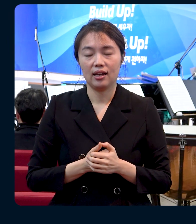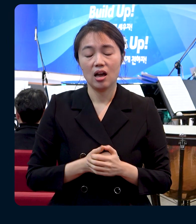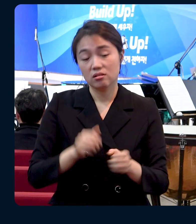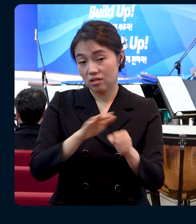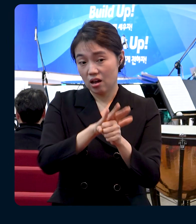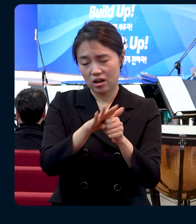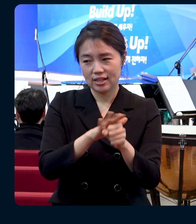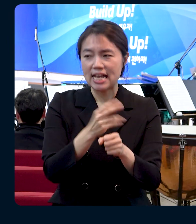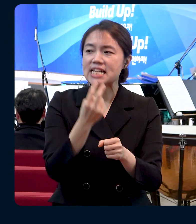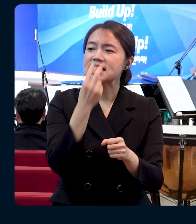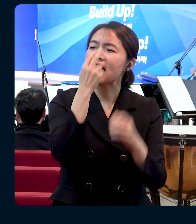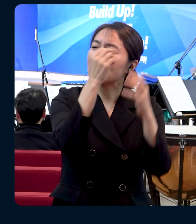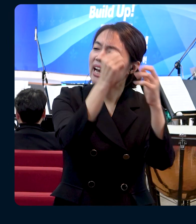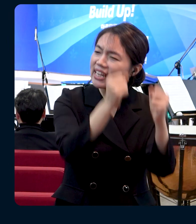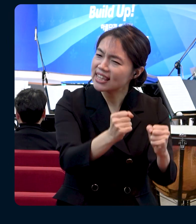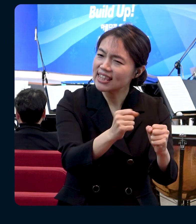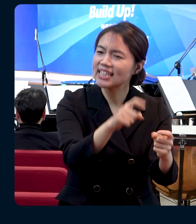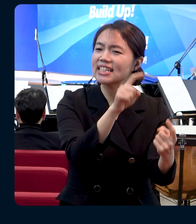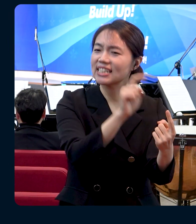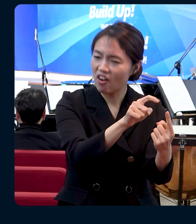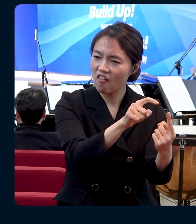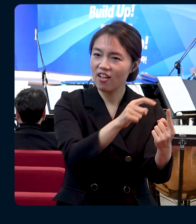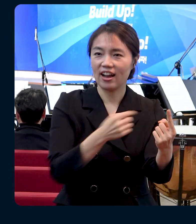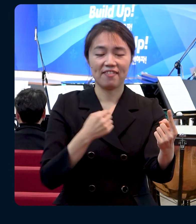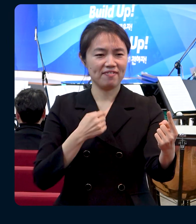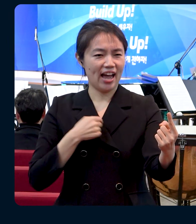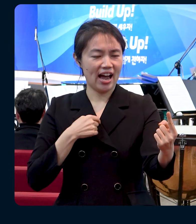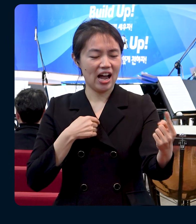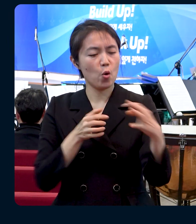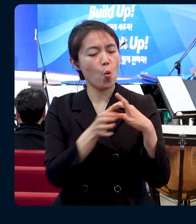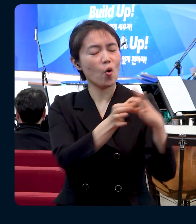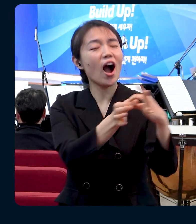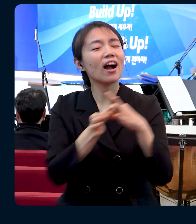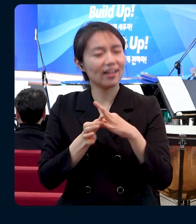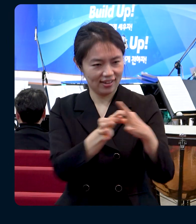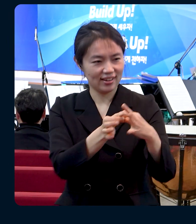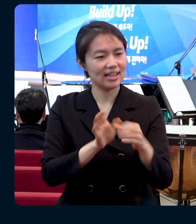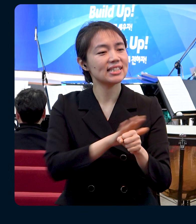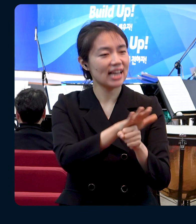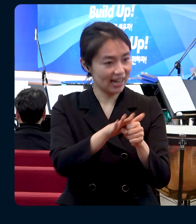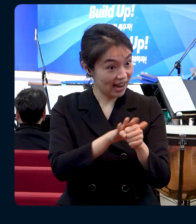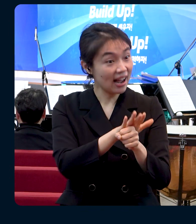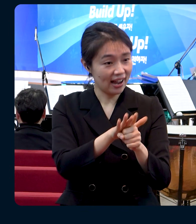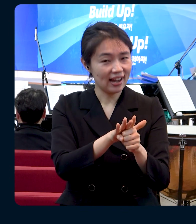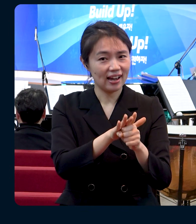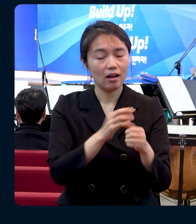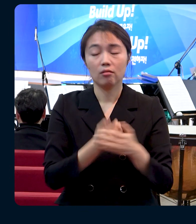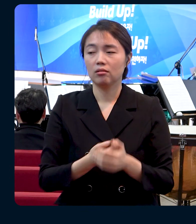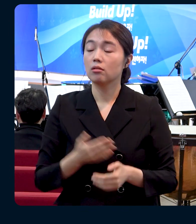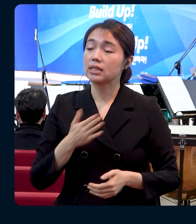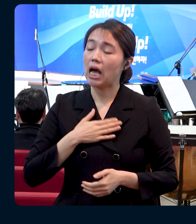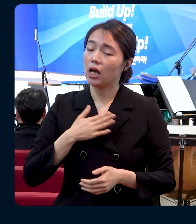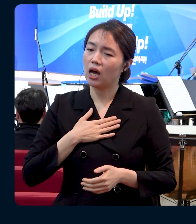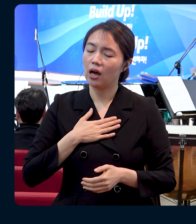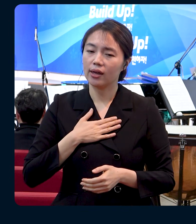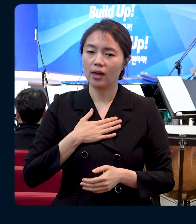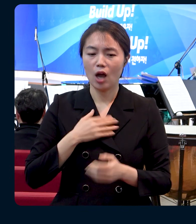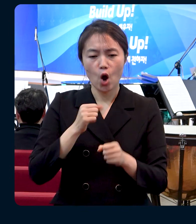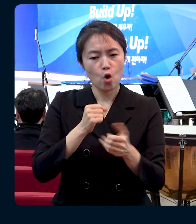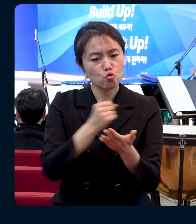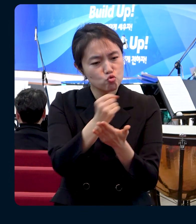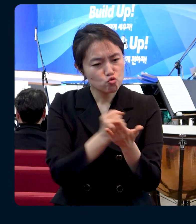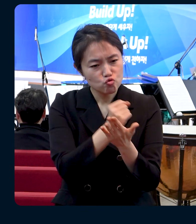예, 사랑은 살아있는 대상과 인격적으로 하는 게 그게 사랑이에요. 자, 그런데 자신의